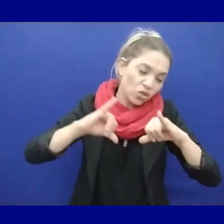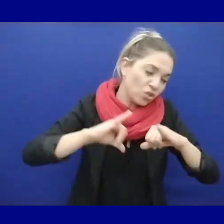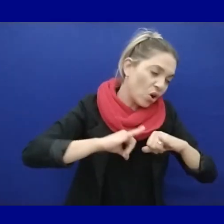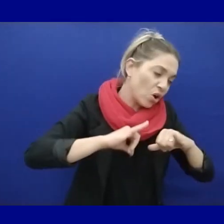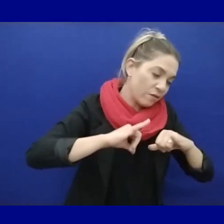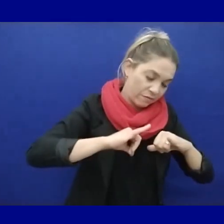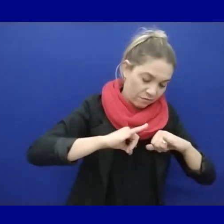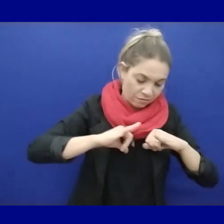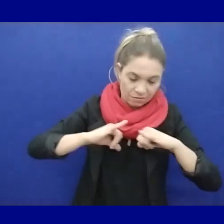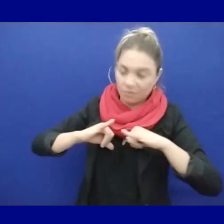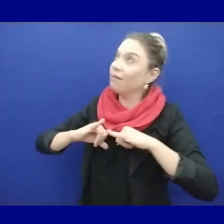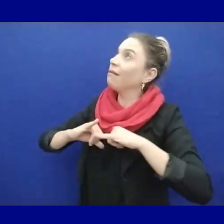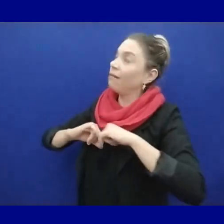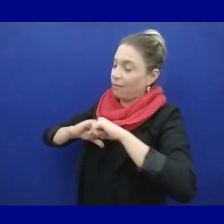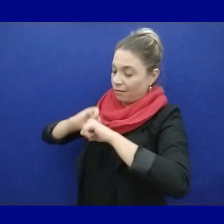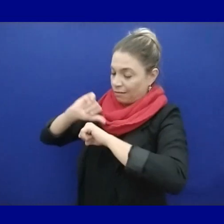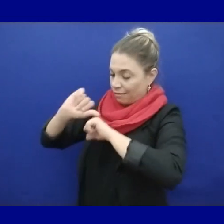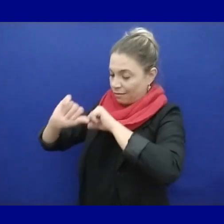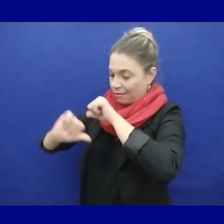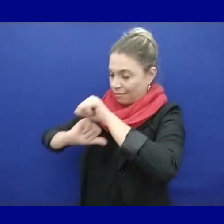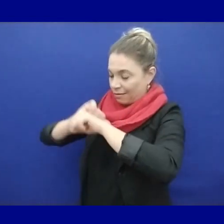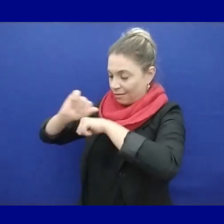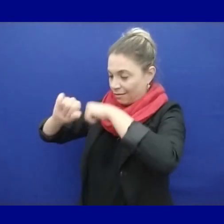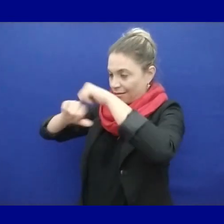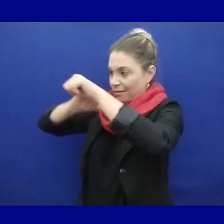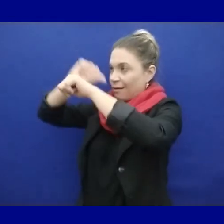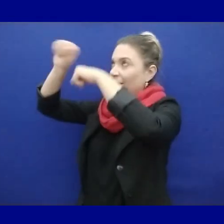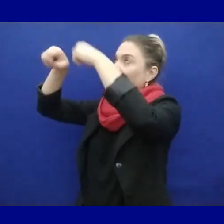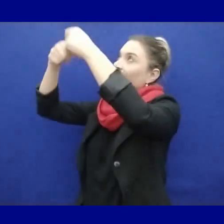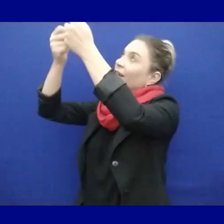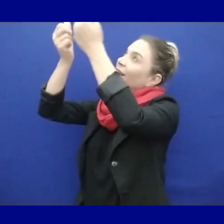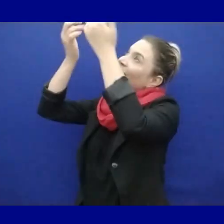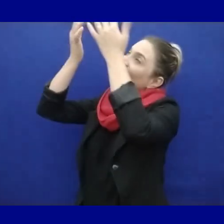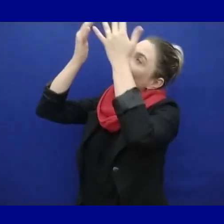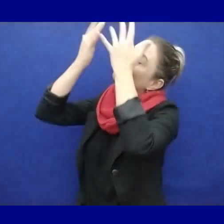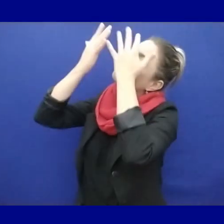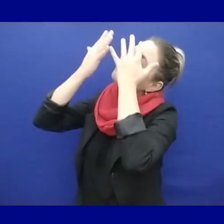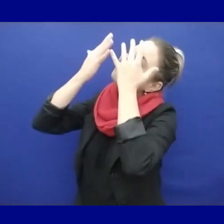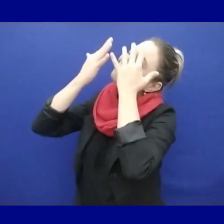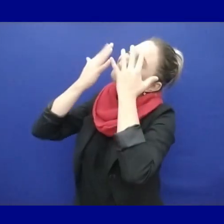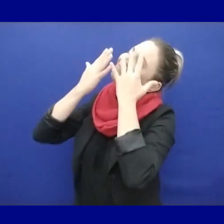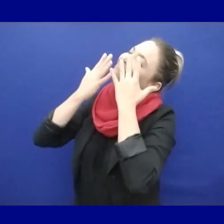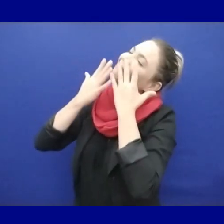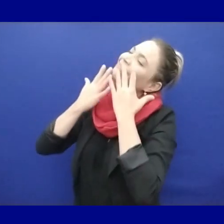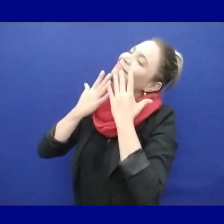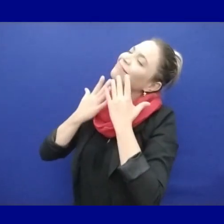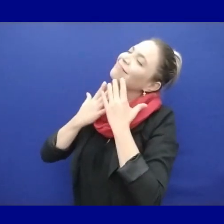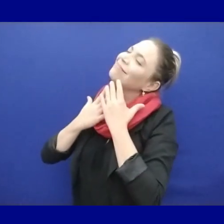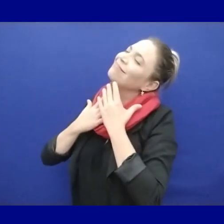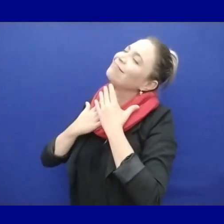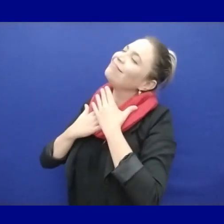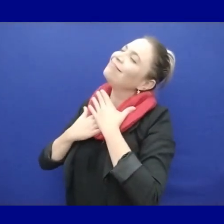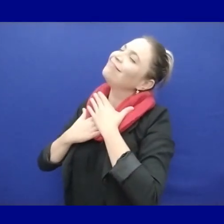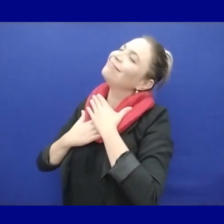transformar em bênçãos para